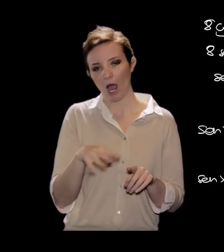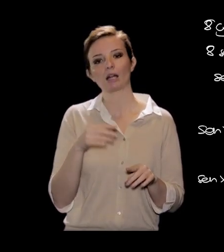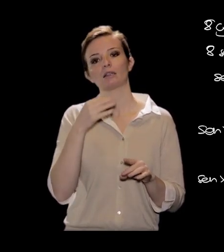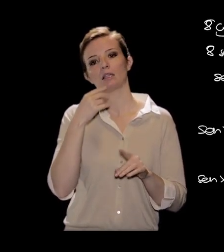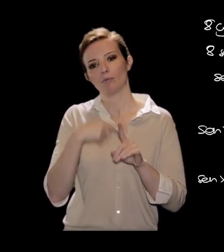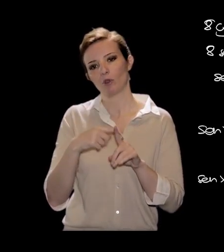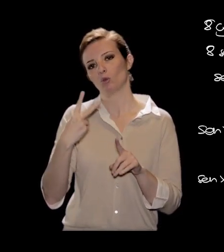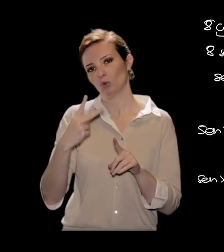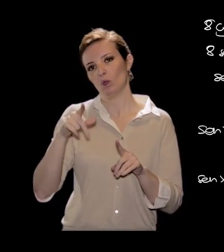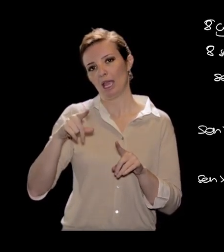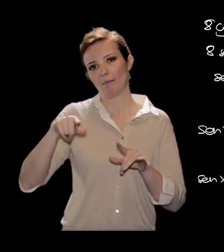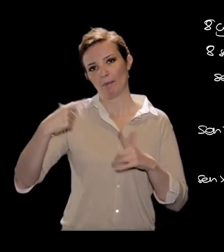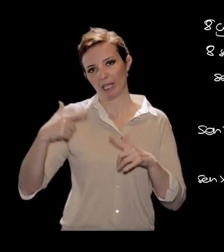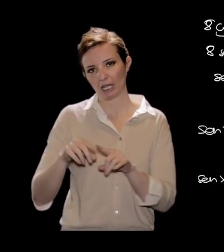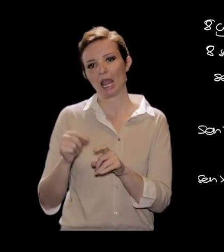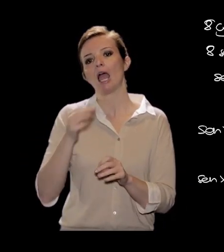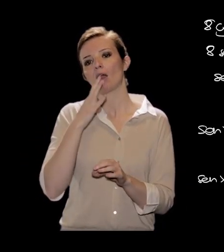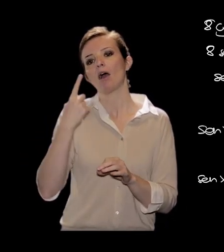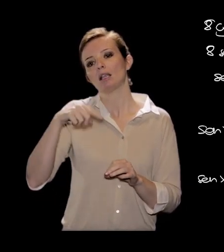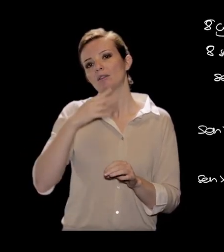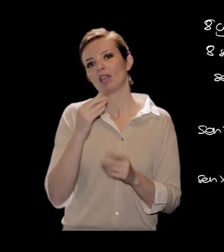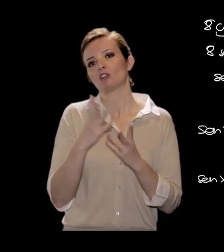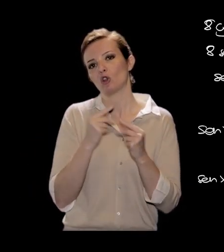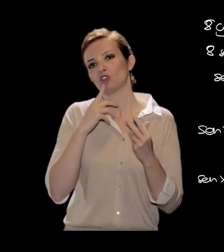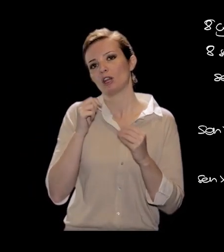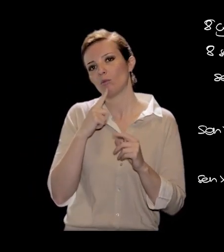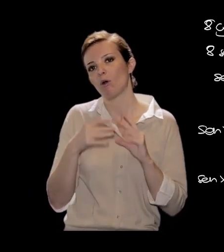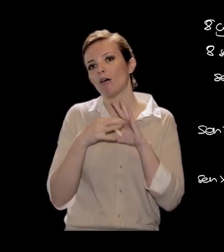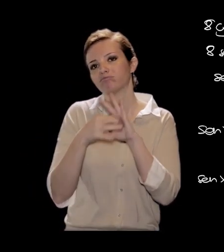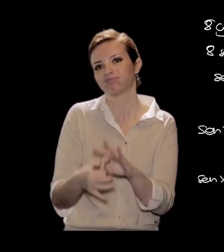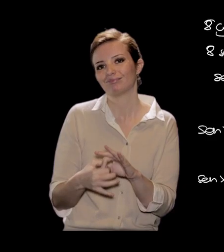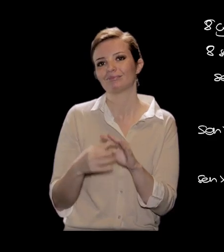soluzioni possono essere espresse in funzione dell'arco seno.